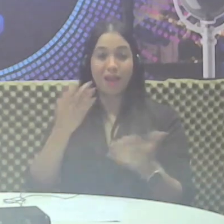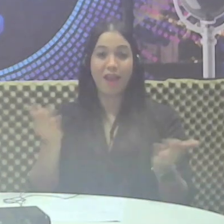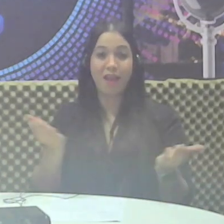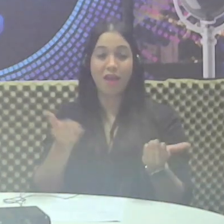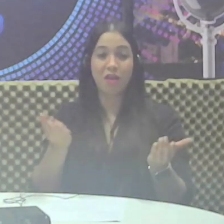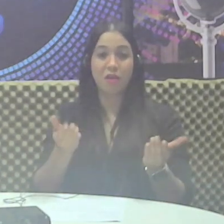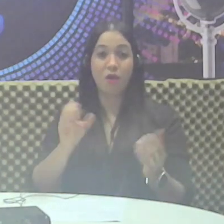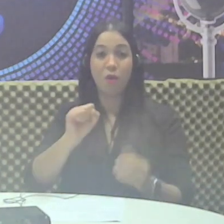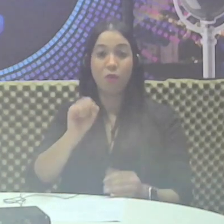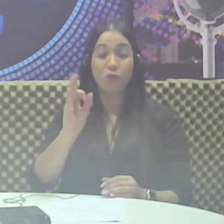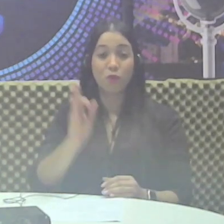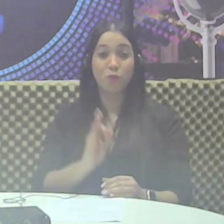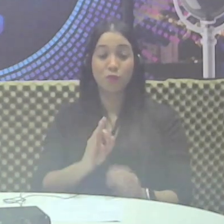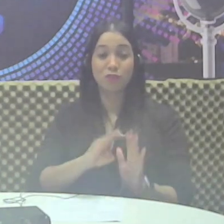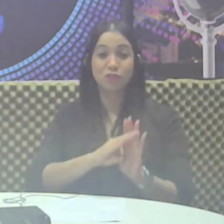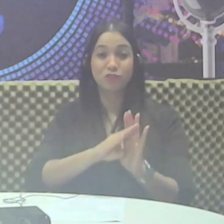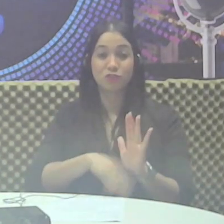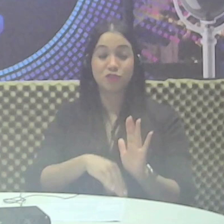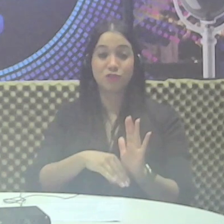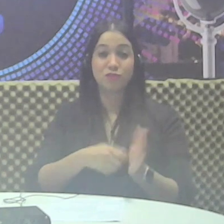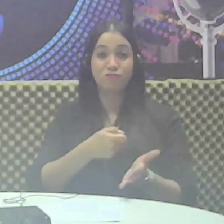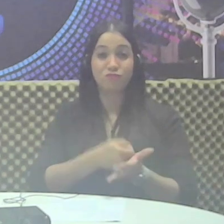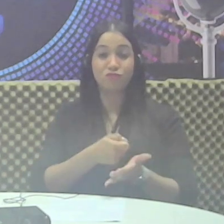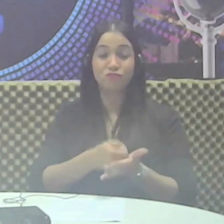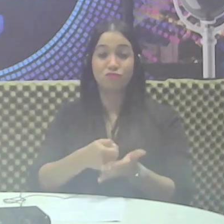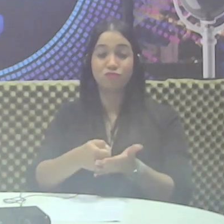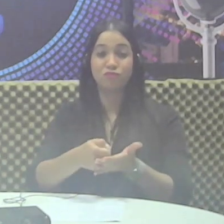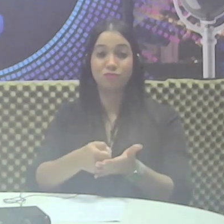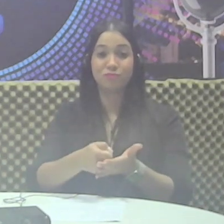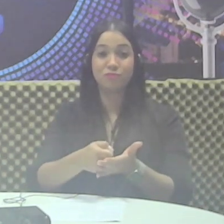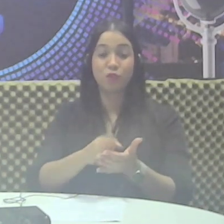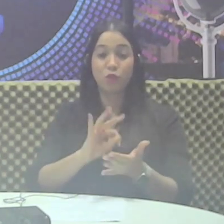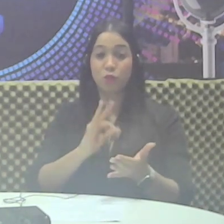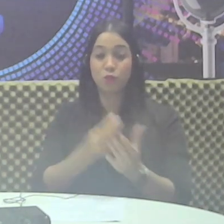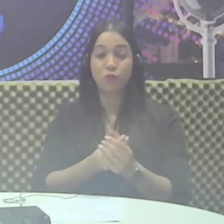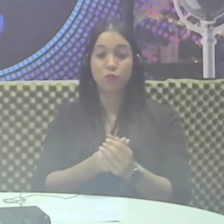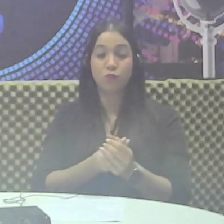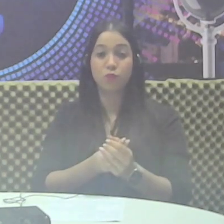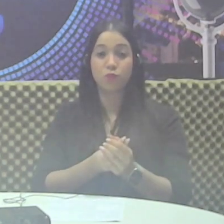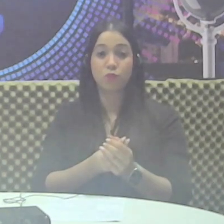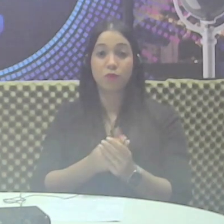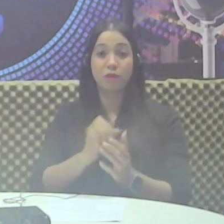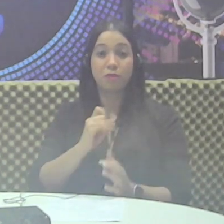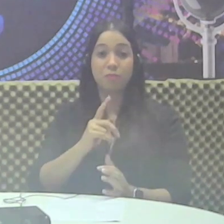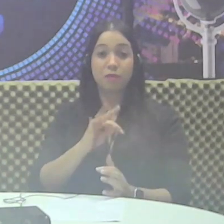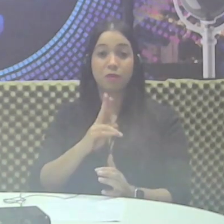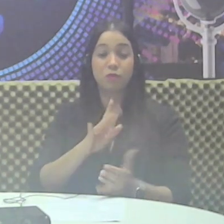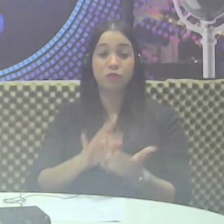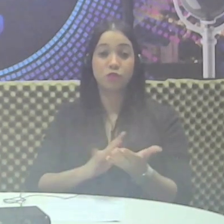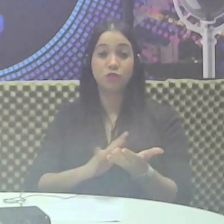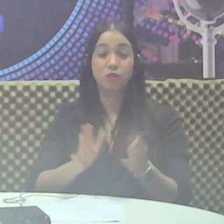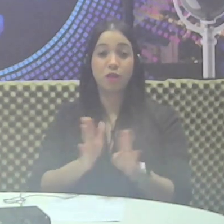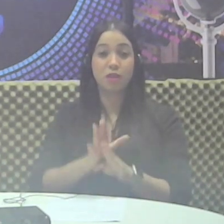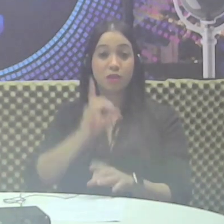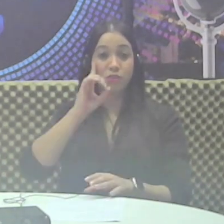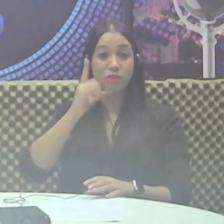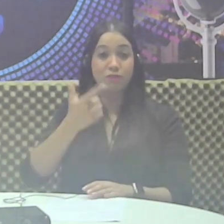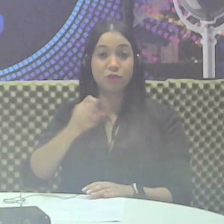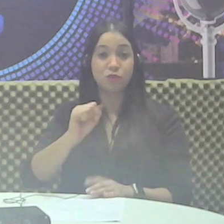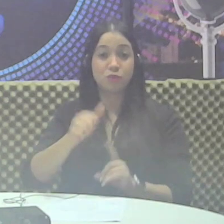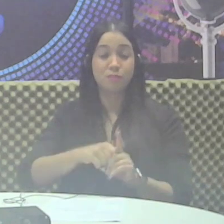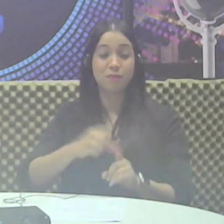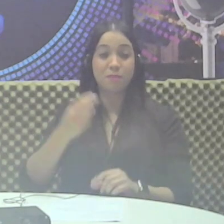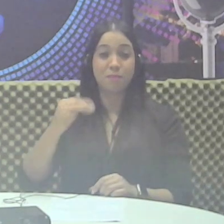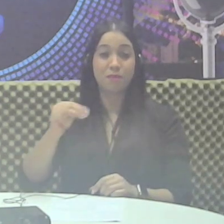possível ganhar 8% de desconto nos pagamentos feitos integralmente por meio do IPTU digital até o dia 28 de